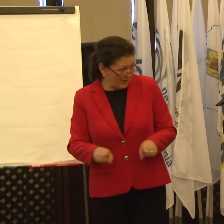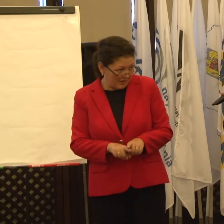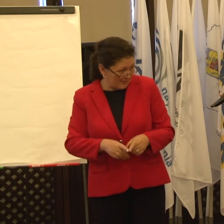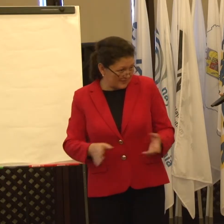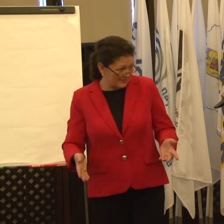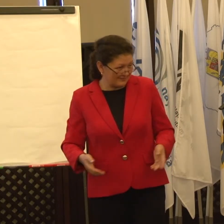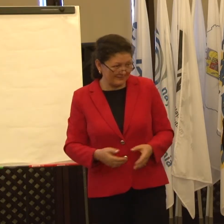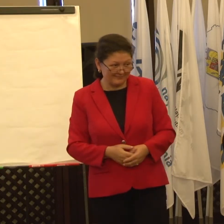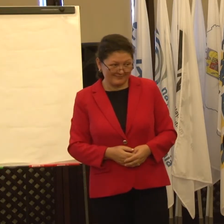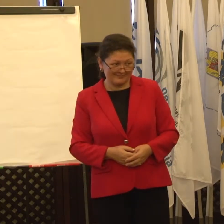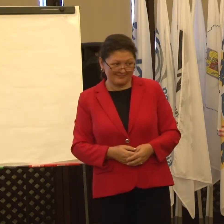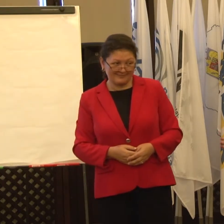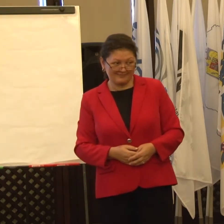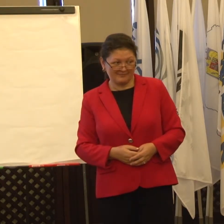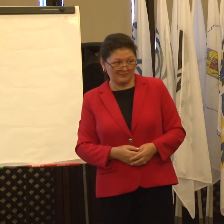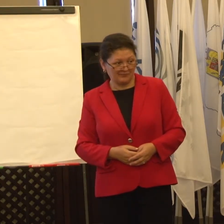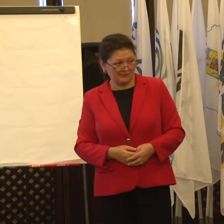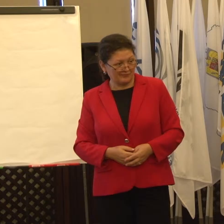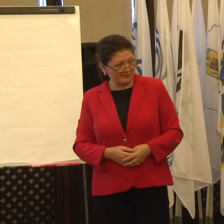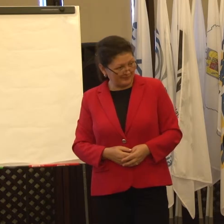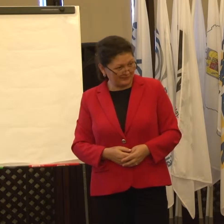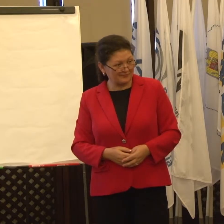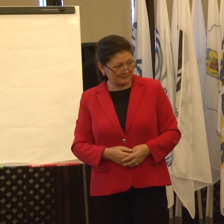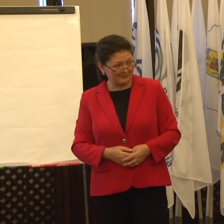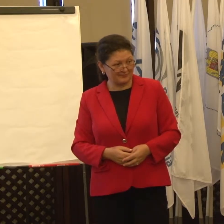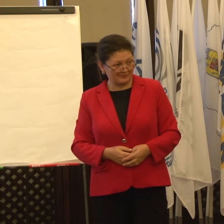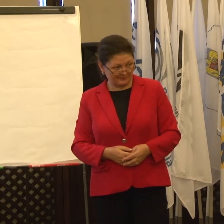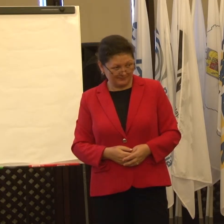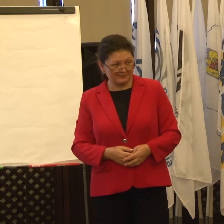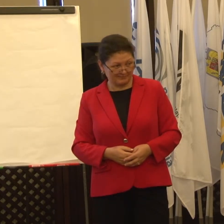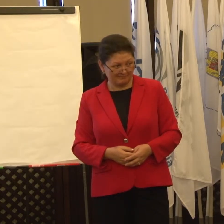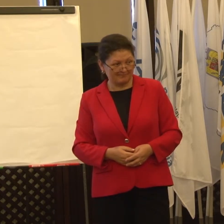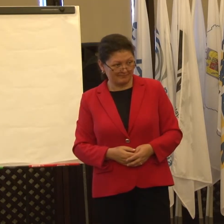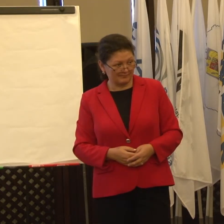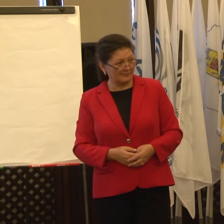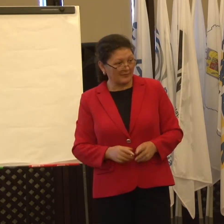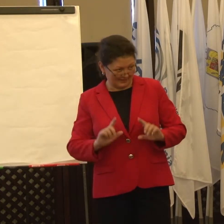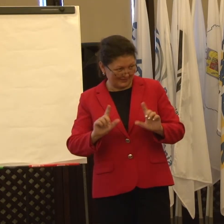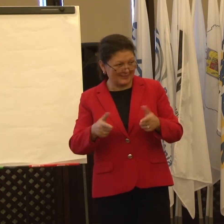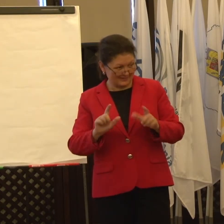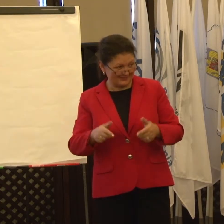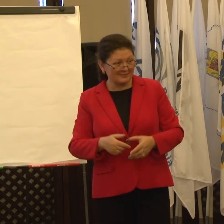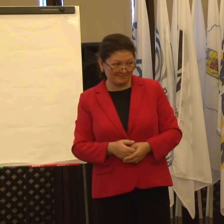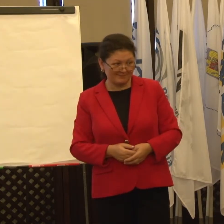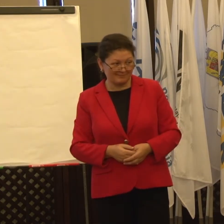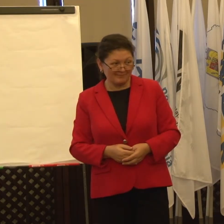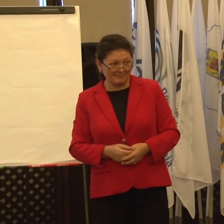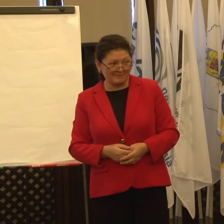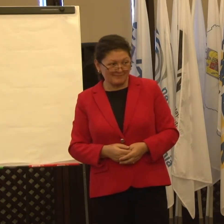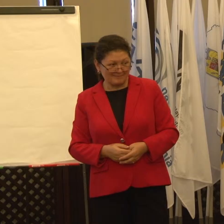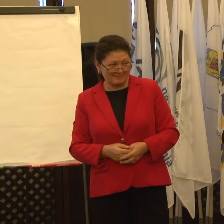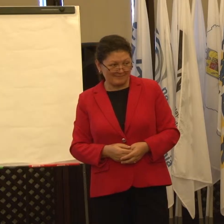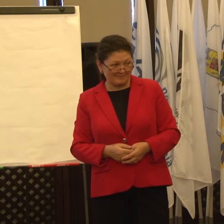Și el și ceilalți. El se ia după ceilalți, nu? Și ceilalți după ei. Ăștia sunt copii. Cam așa